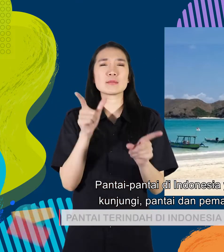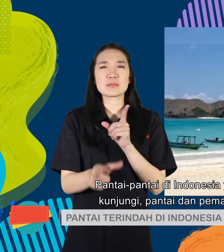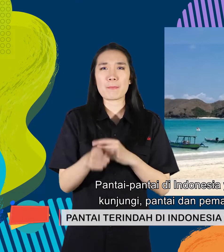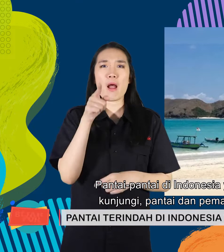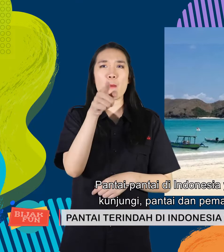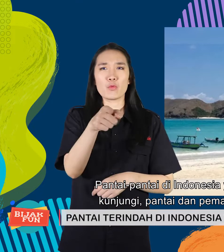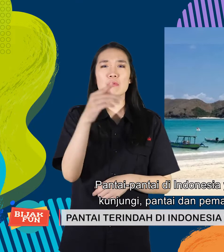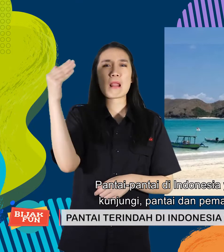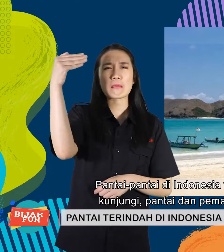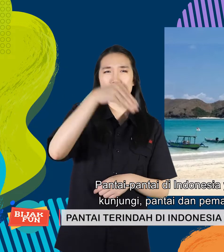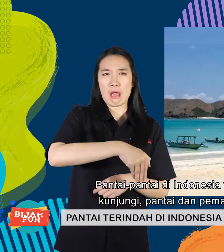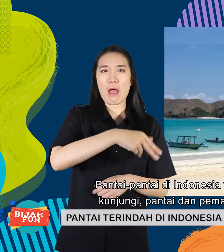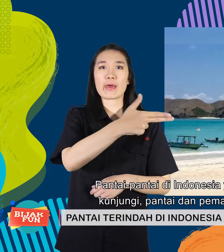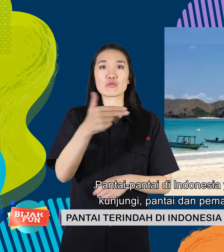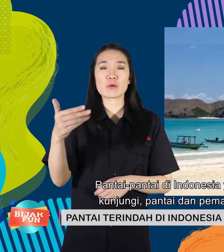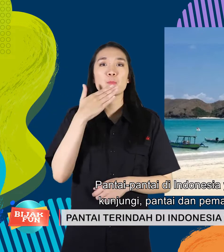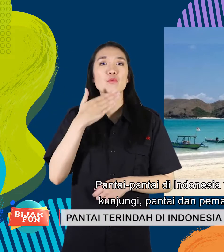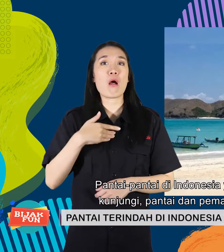pantai-pantai di Indonesia yang wajib kamu kunjungi.